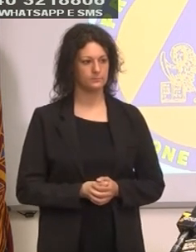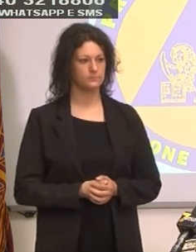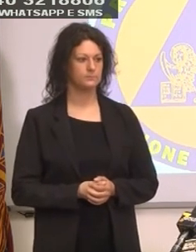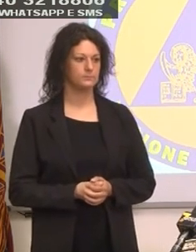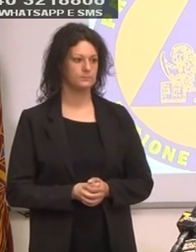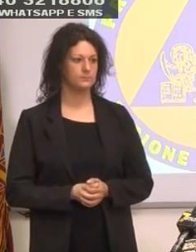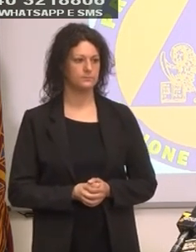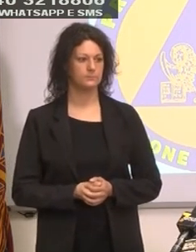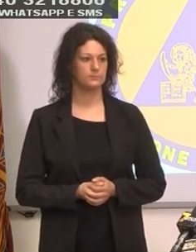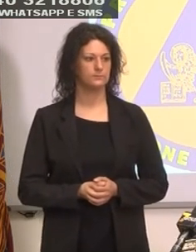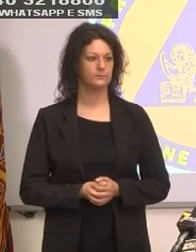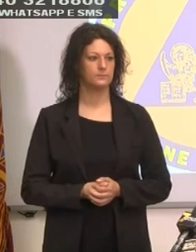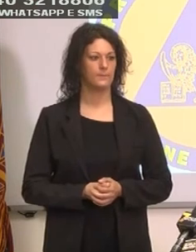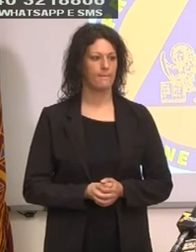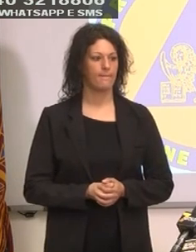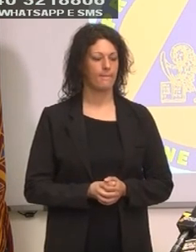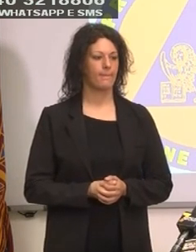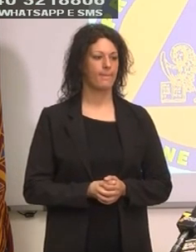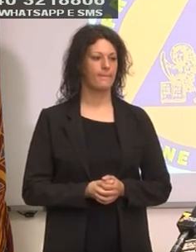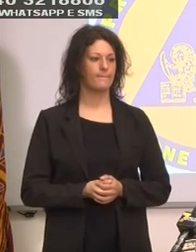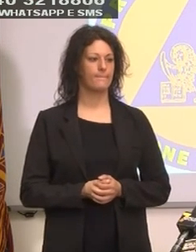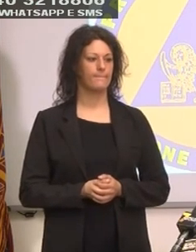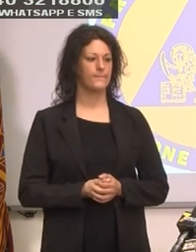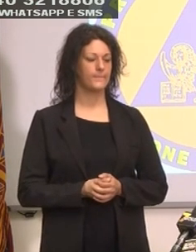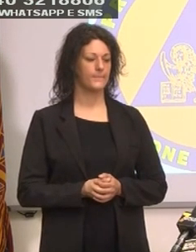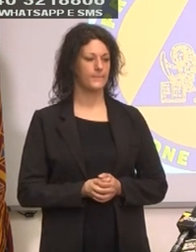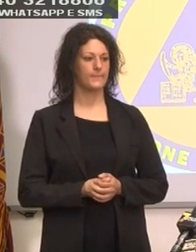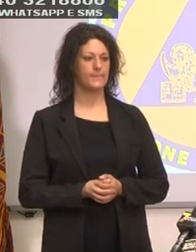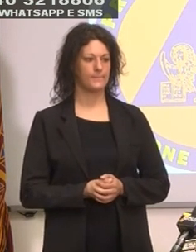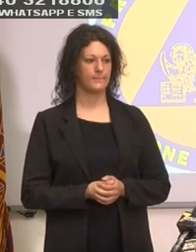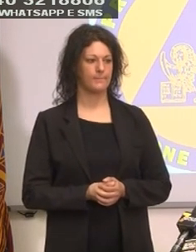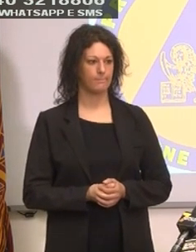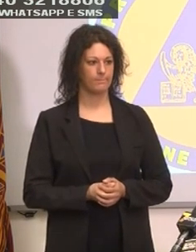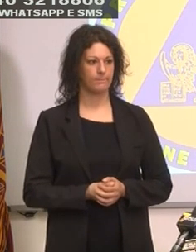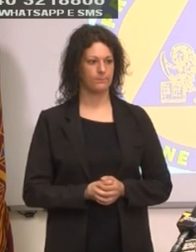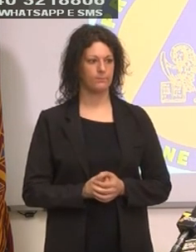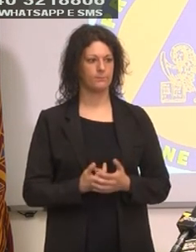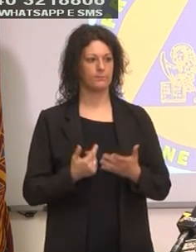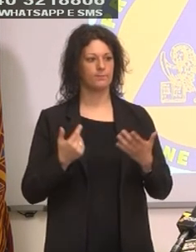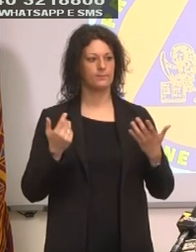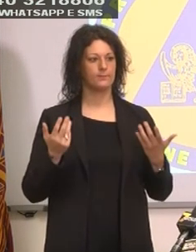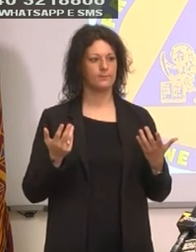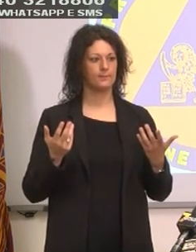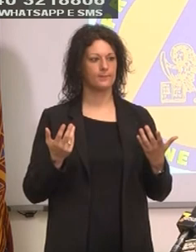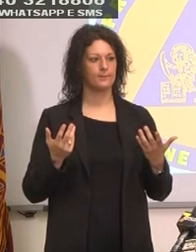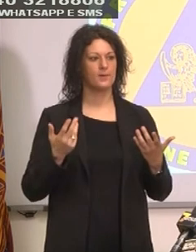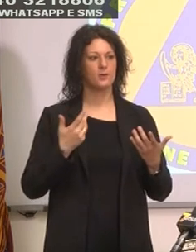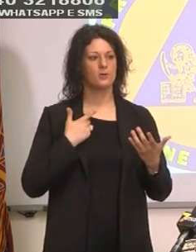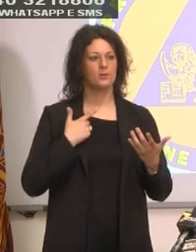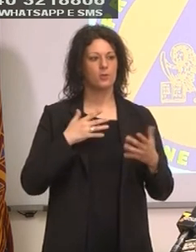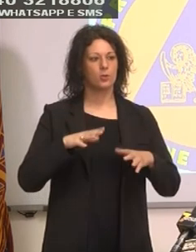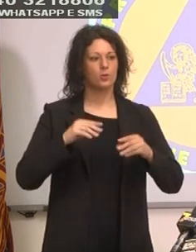un attimo sul discorso dell'autonomia. Il dettaglio è questo. Ci segnalano questa storia delle